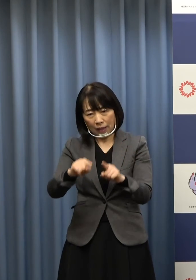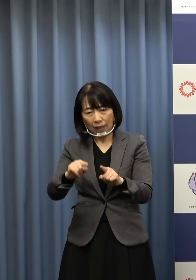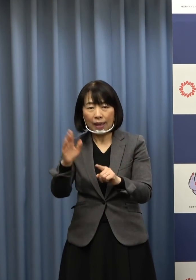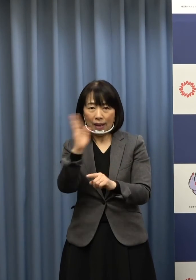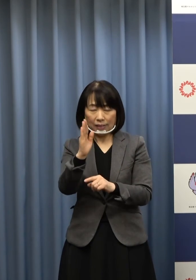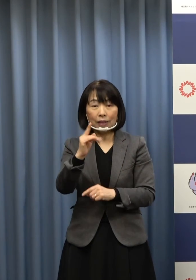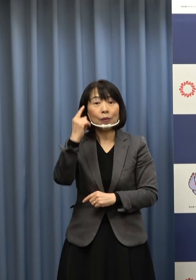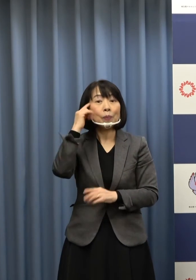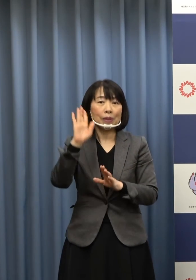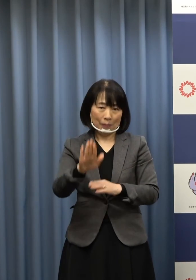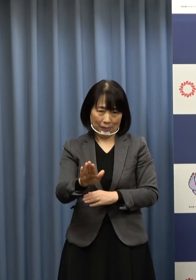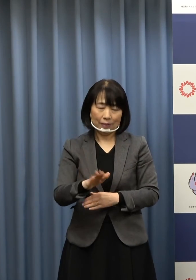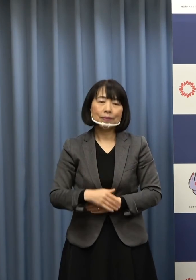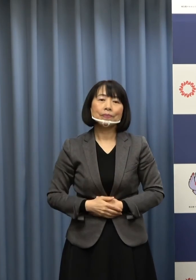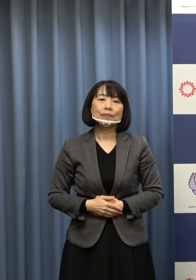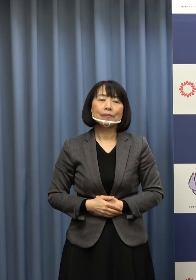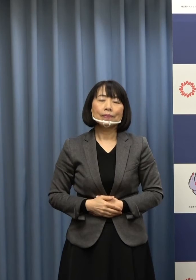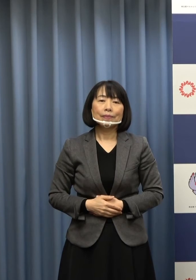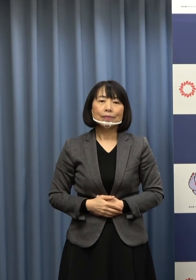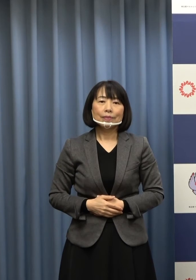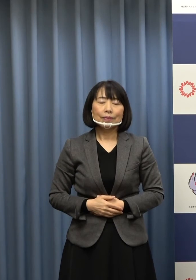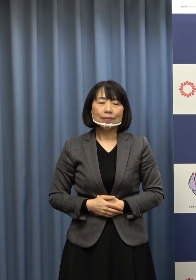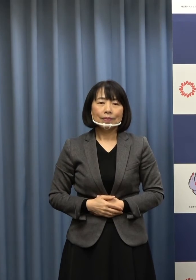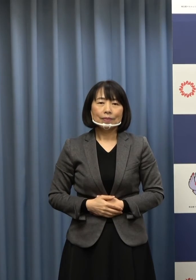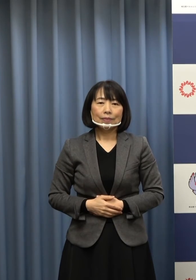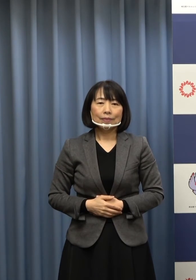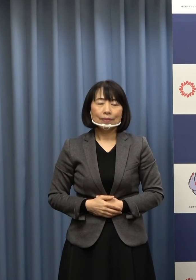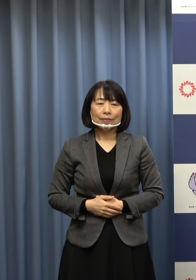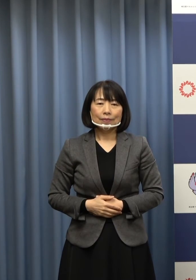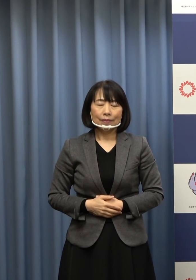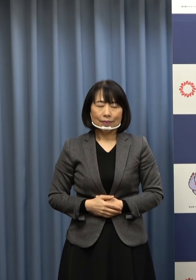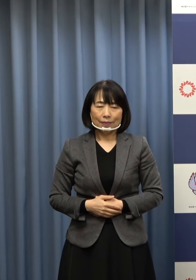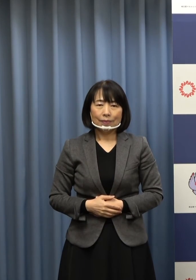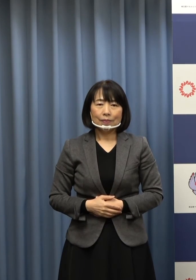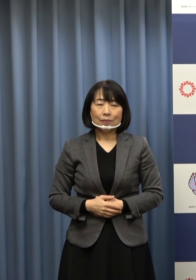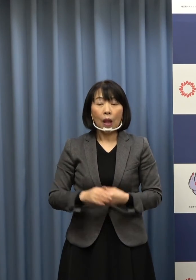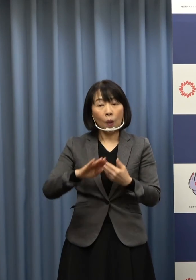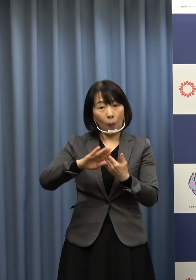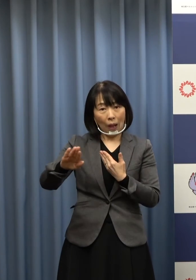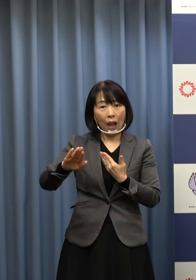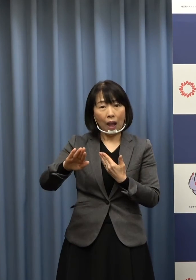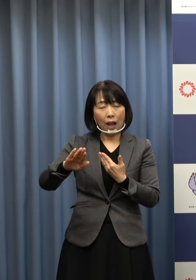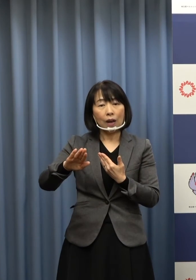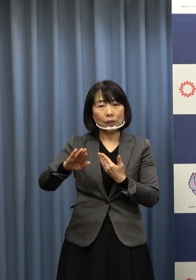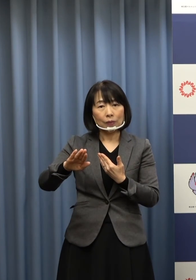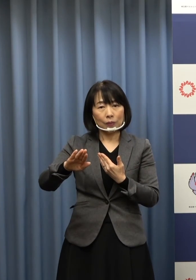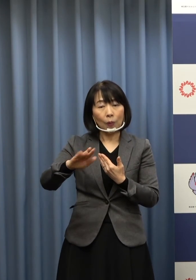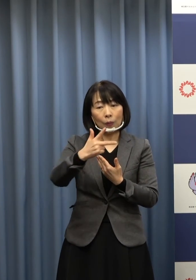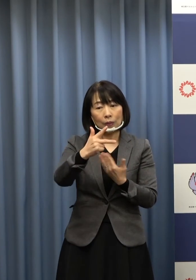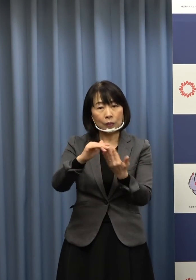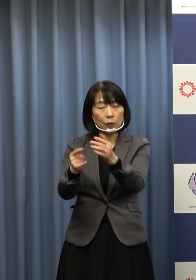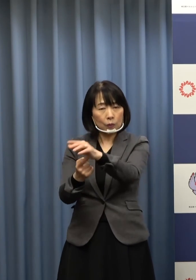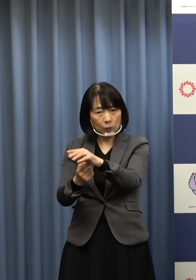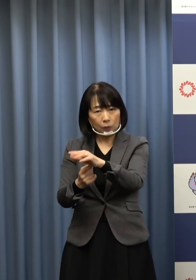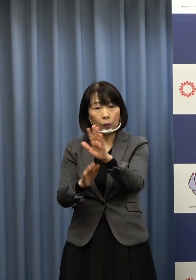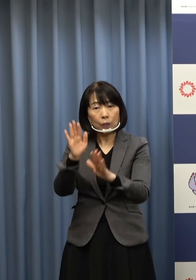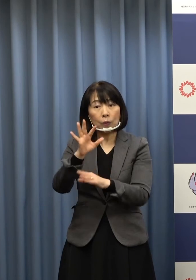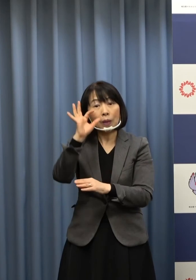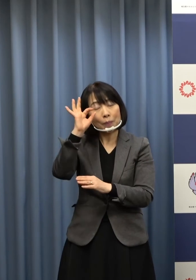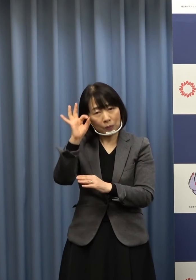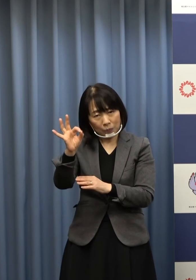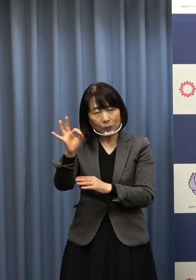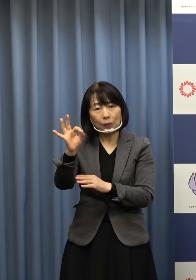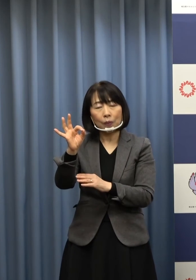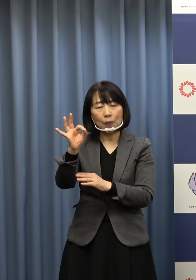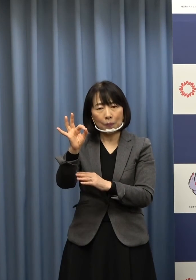で一部の他の自治体の話を伺うと、その良くなってきたので、今まで